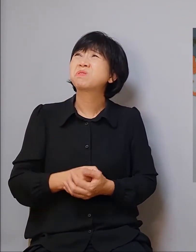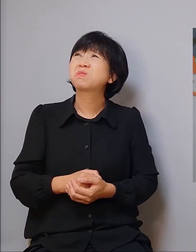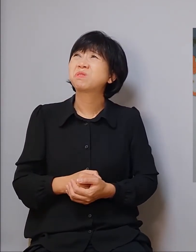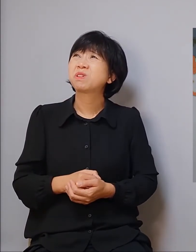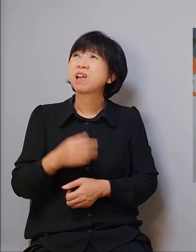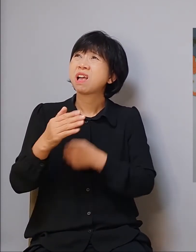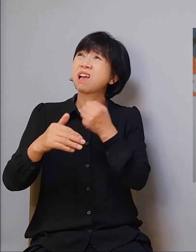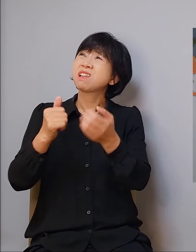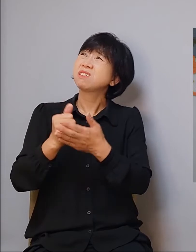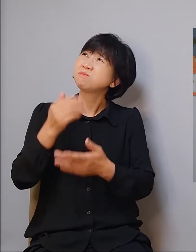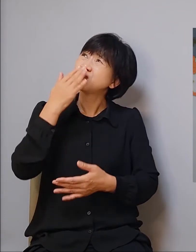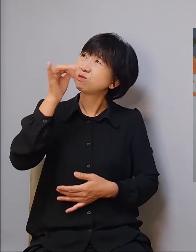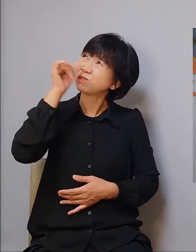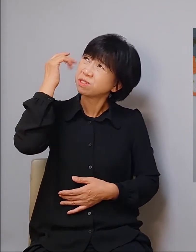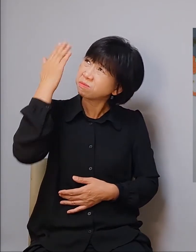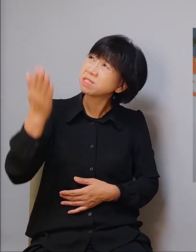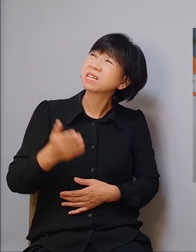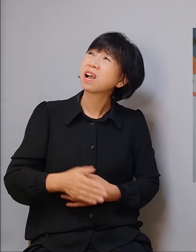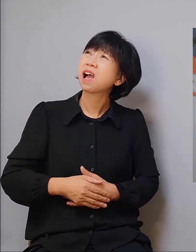하나님 이럴 수 있습니까?